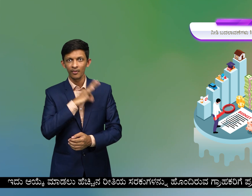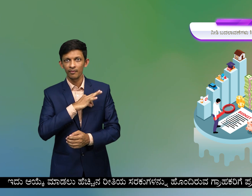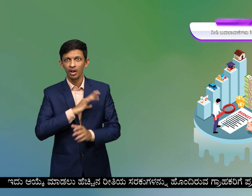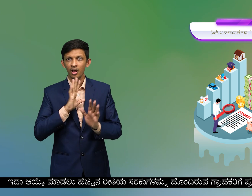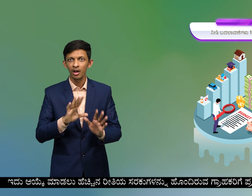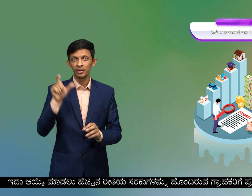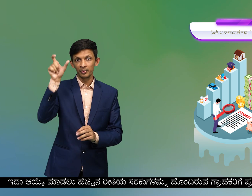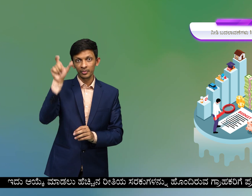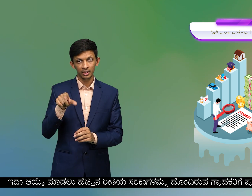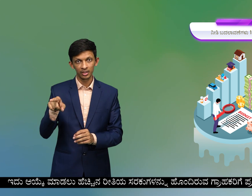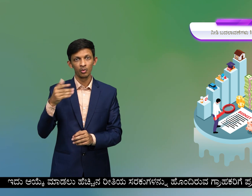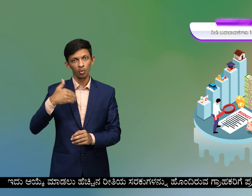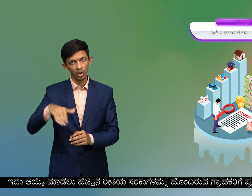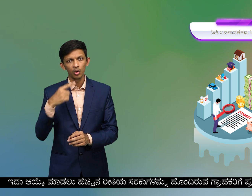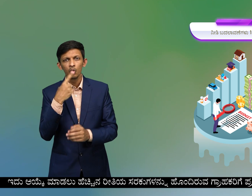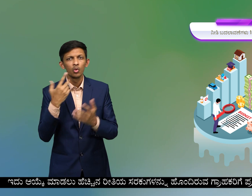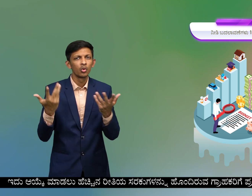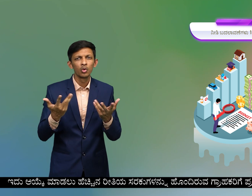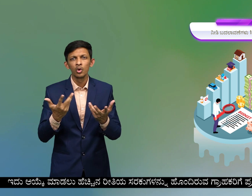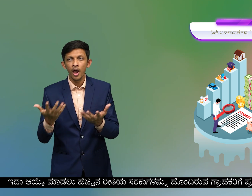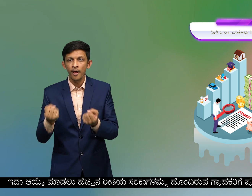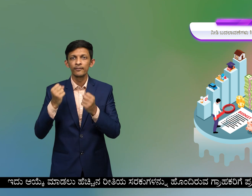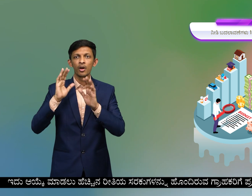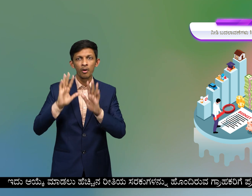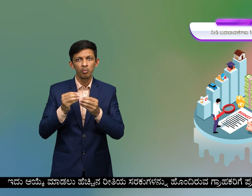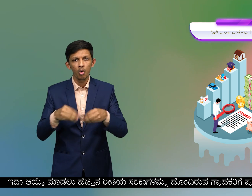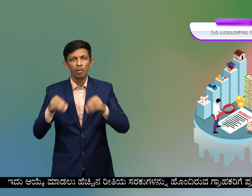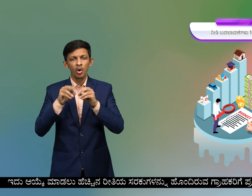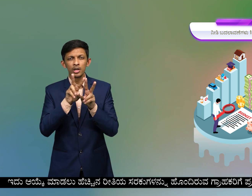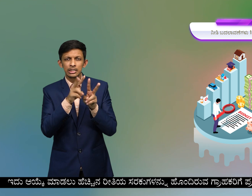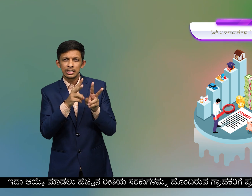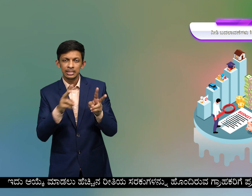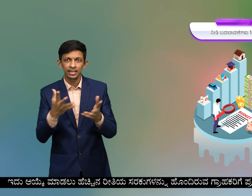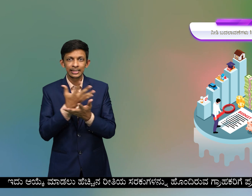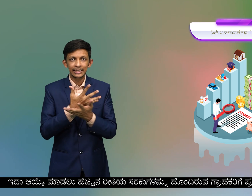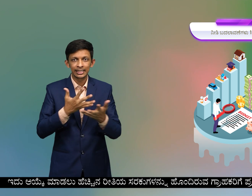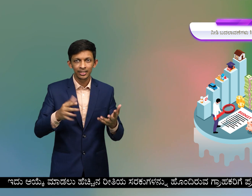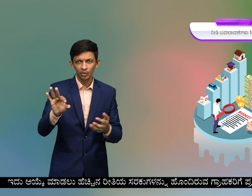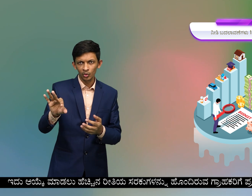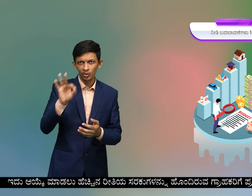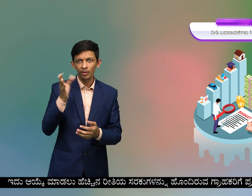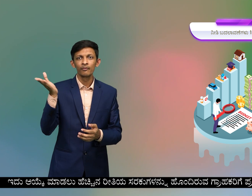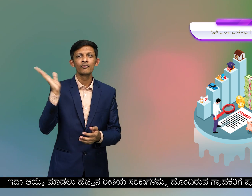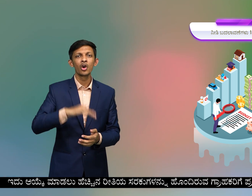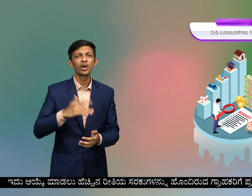ಇದು ಆಯ್ಕೆ ಮಾಡಲು ಹೆಚ್ಚಿನ ರೀತಿಯ ಸರಕುಗಳನ್ನು ಹೊಂದಿರುವ ಗ್ರಾಹಕರಿಗೆ ಪ್ರಯೋಜನವನ್ನು ನೀಡುತ್ತದೆ.